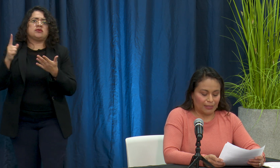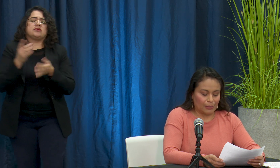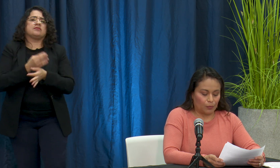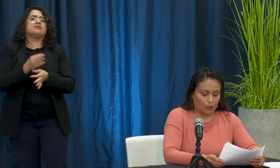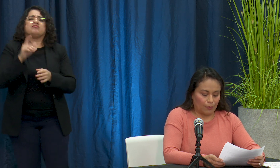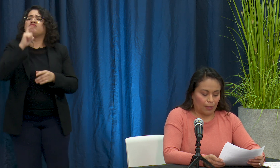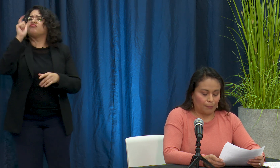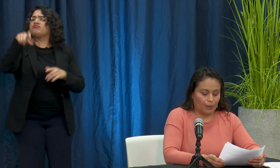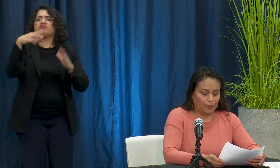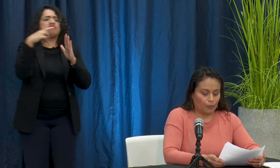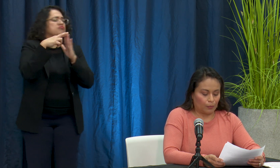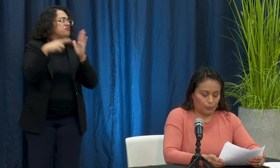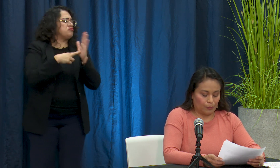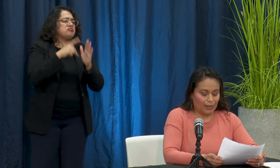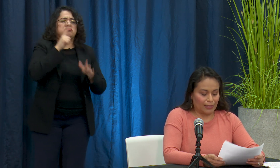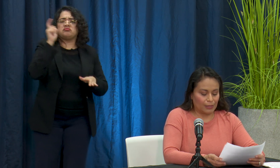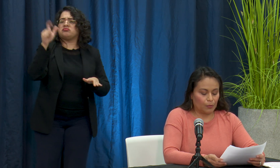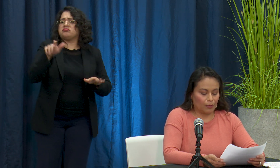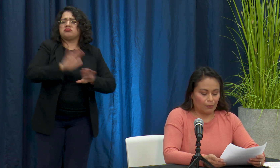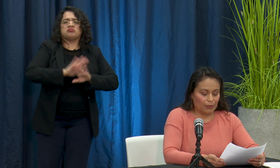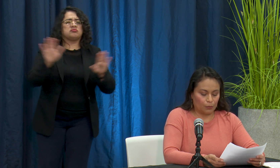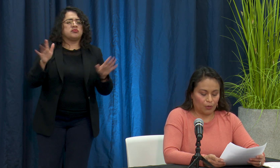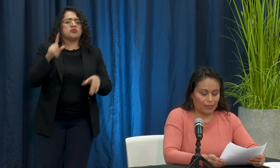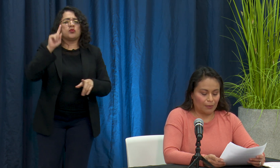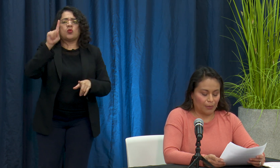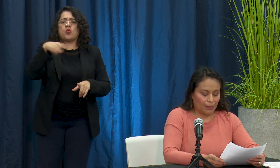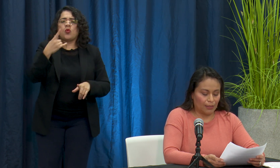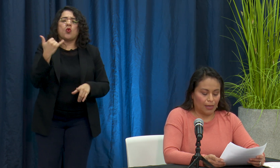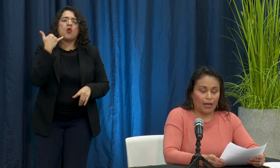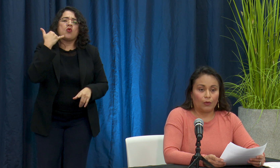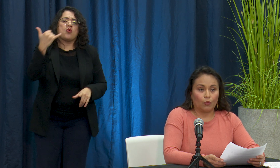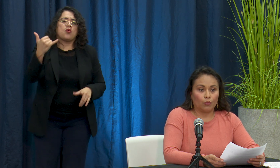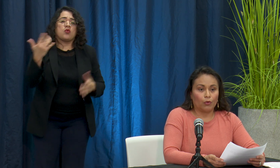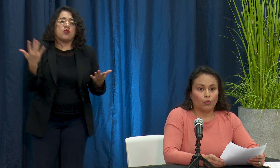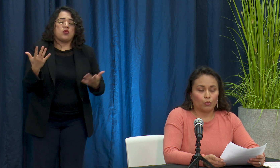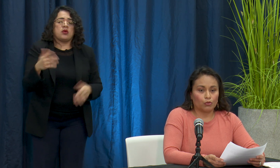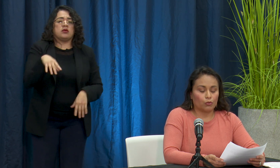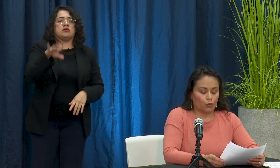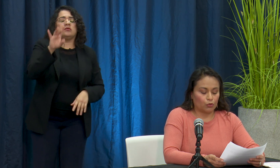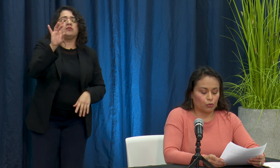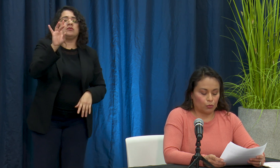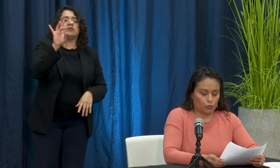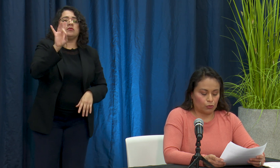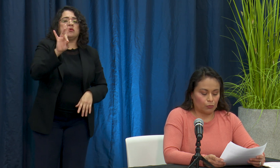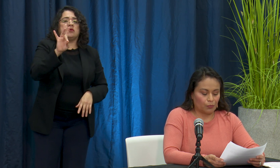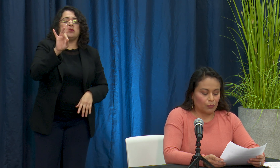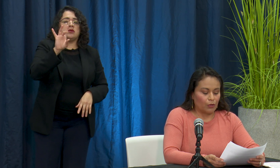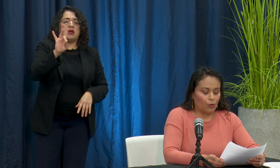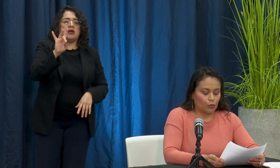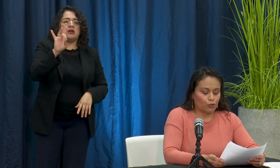registrarse para este programa. Para este programa puede llamar al